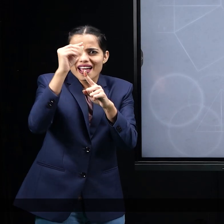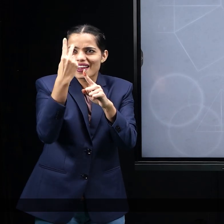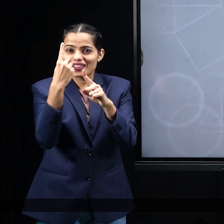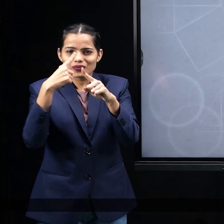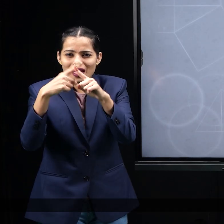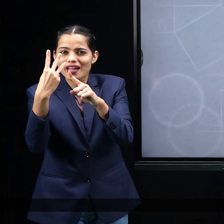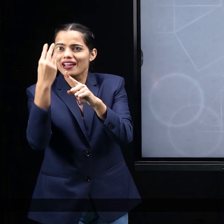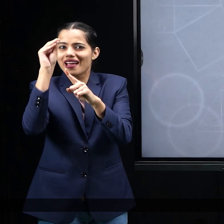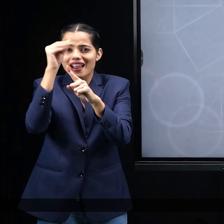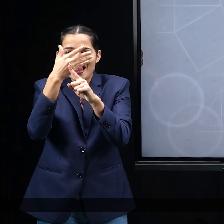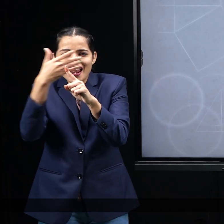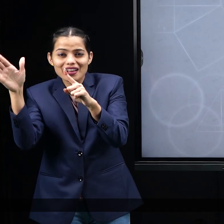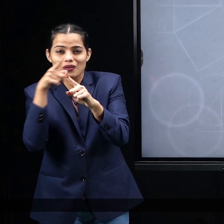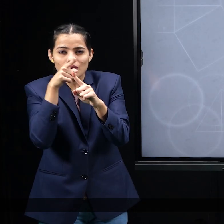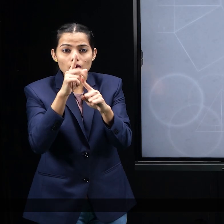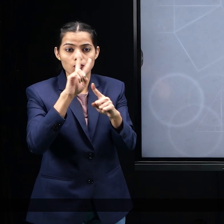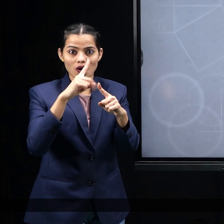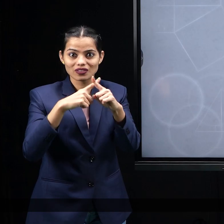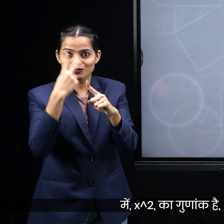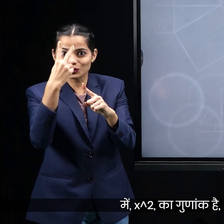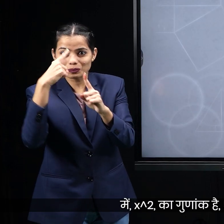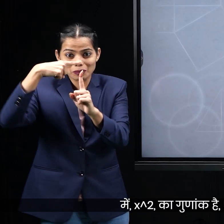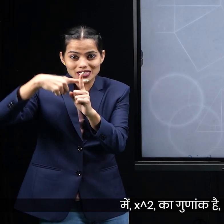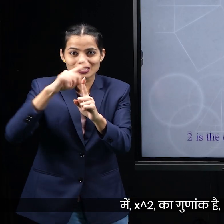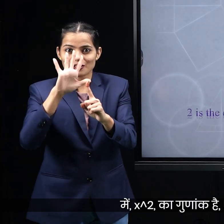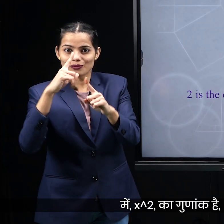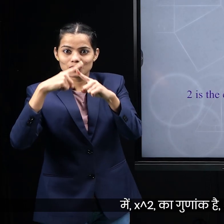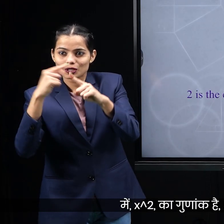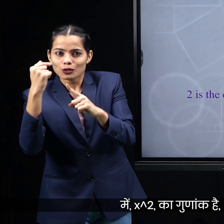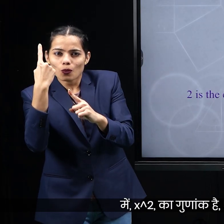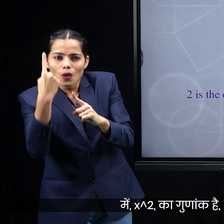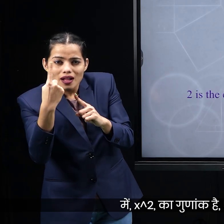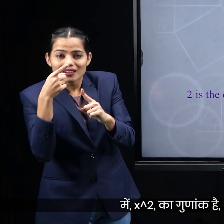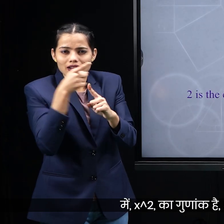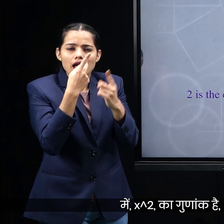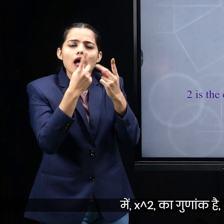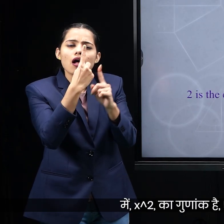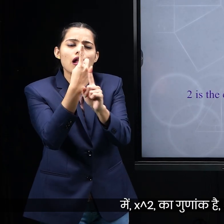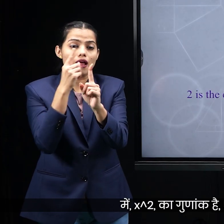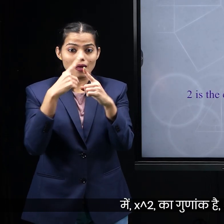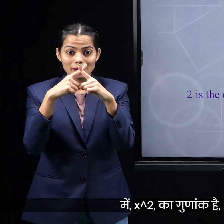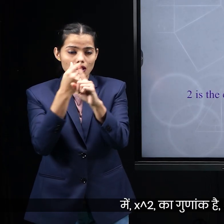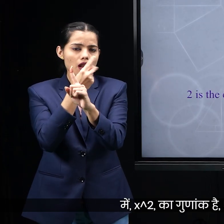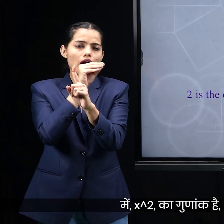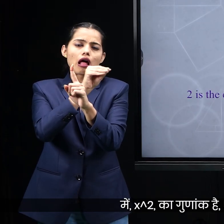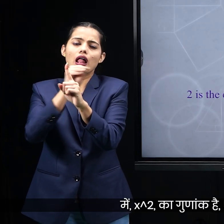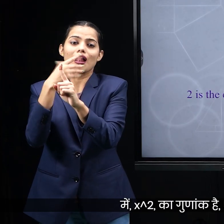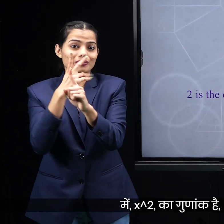2x² प्लस 5x माइनस 1 में x² माइनस का गुणांक है, 5x